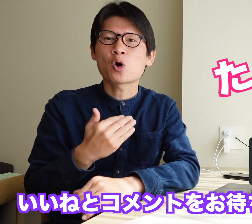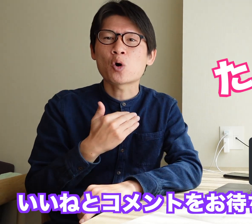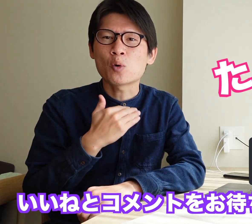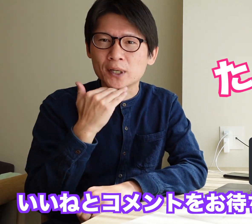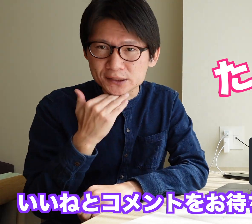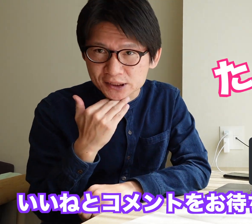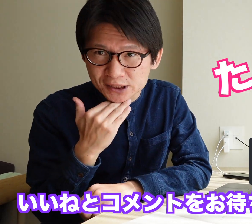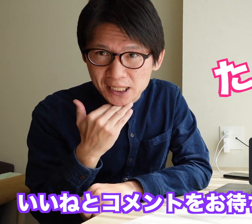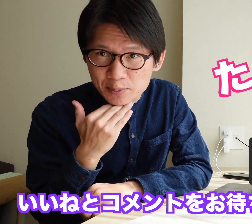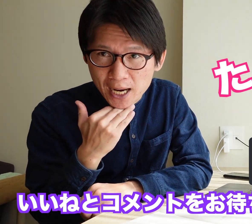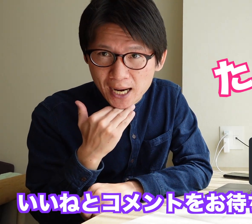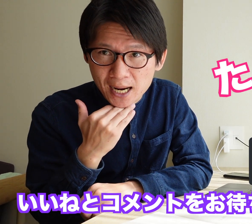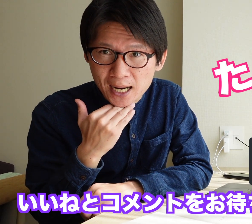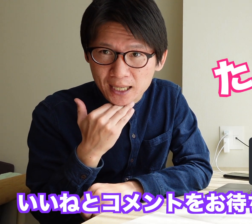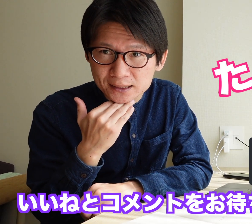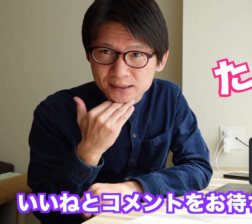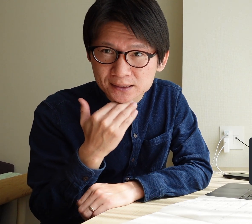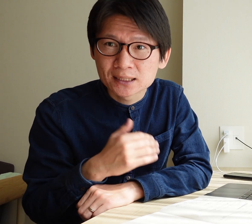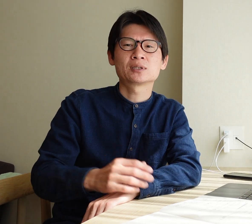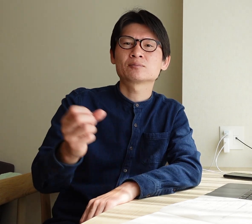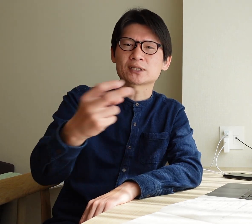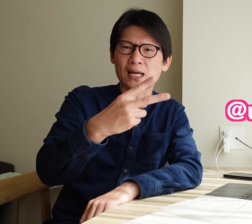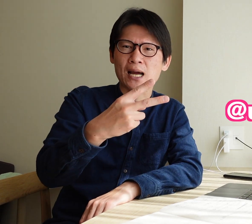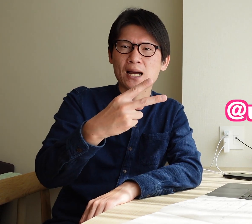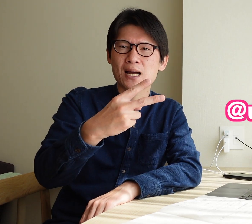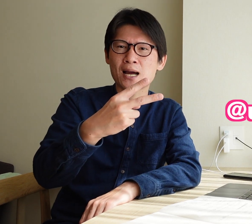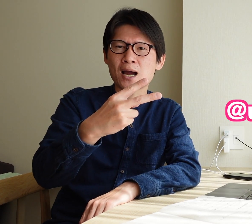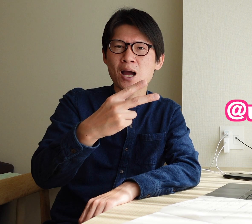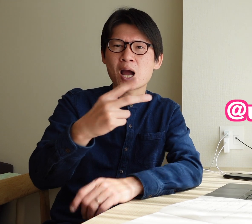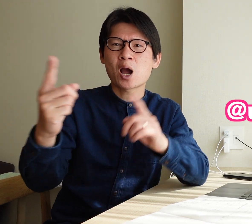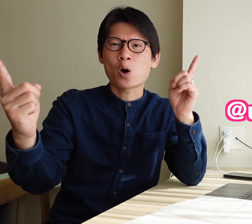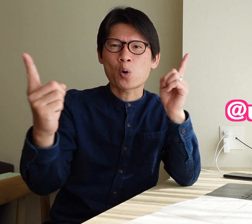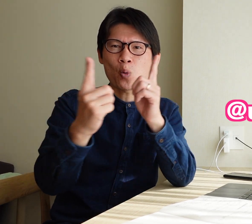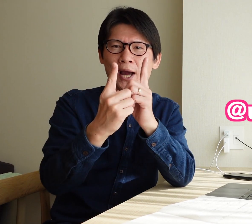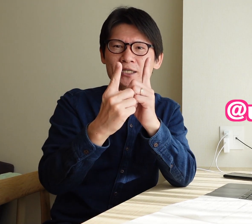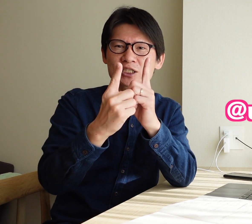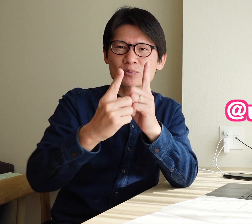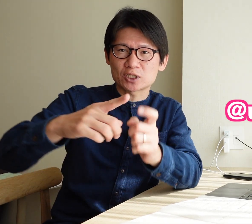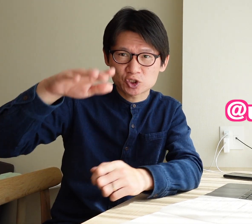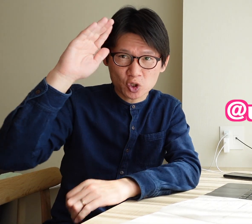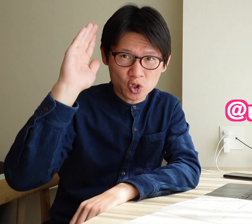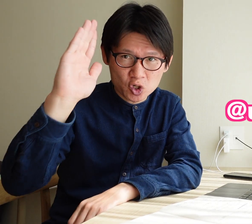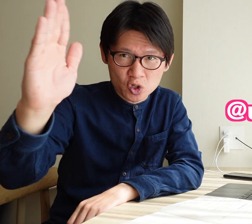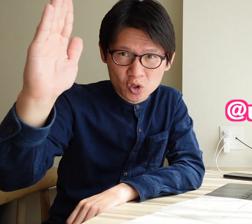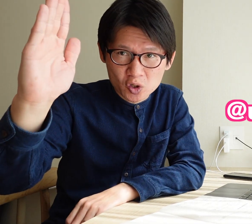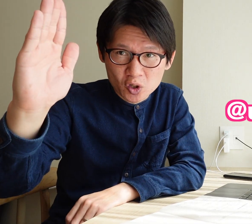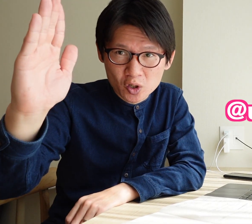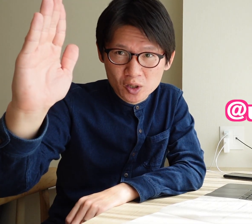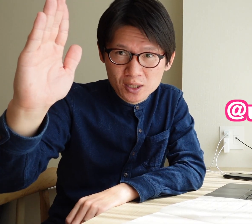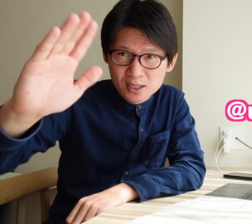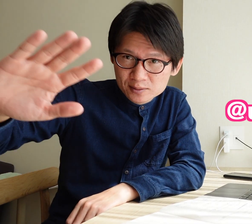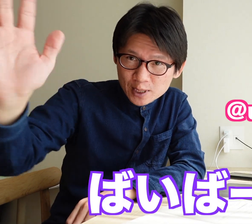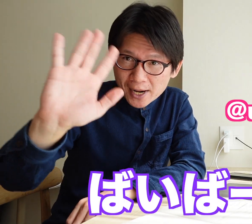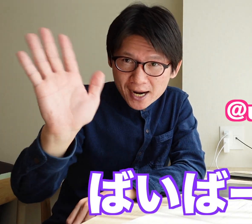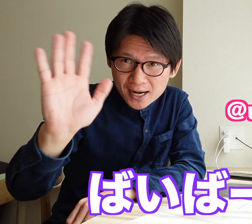お待ちしています。またお会いしましょう。バイバイ。